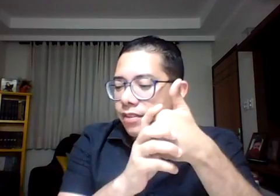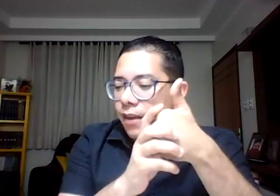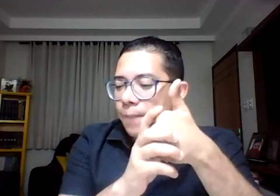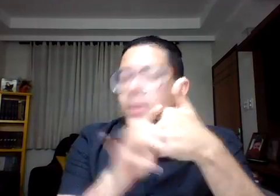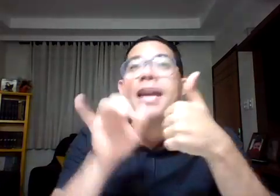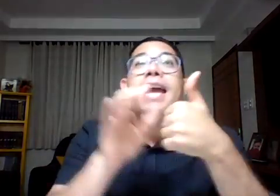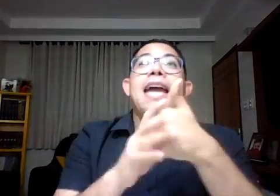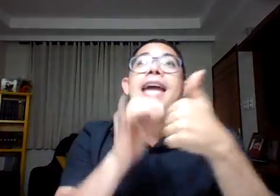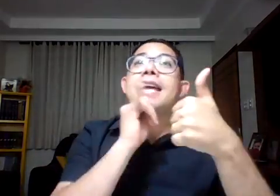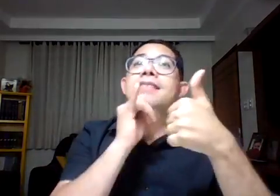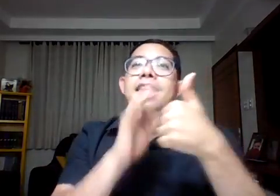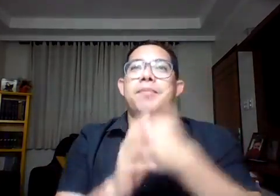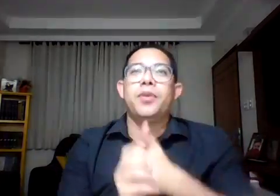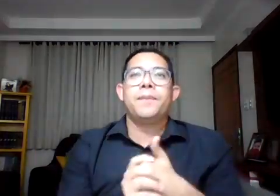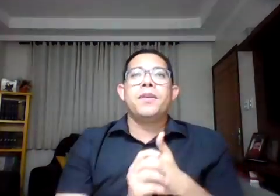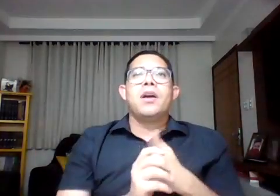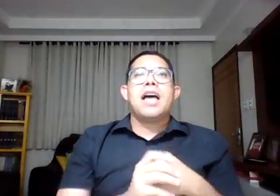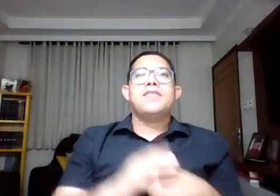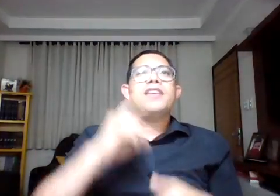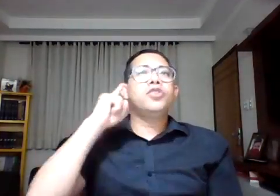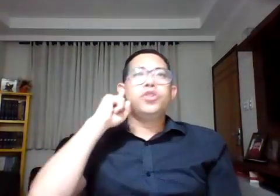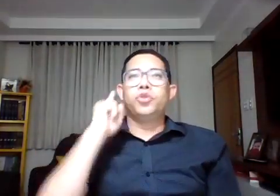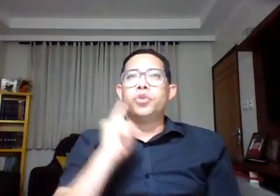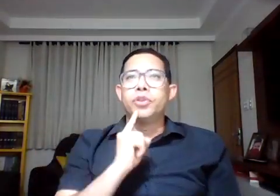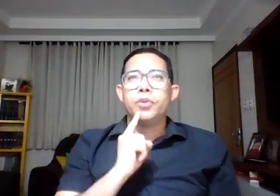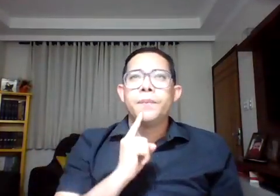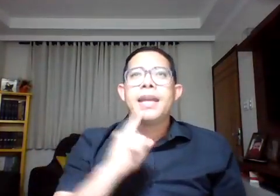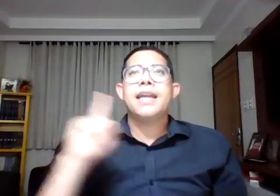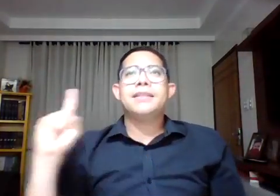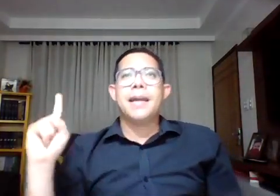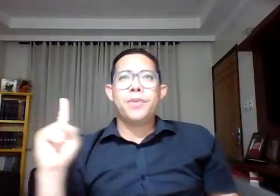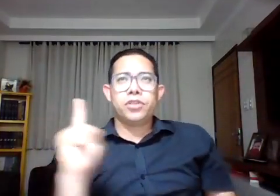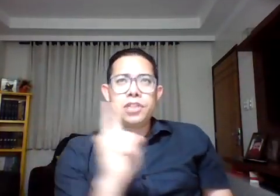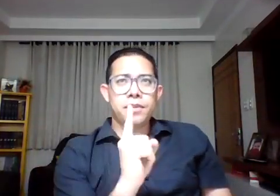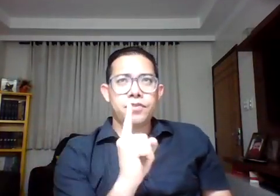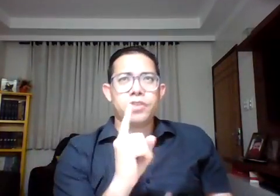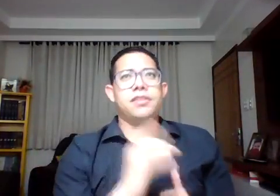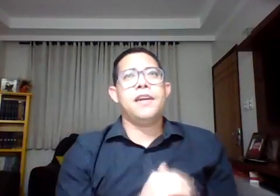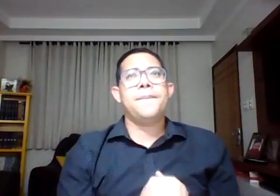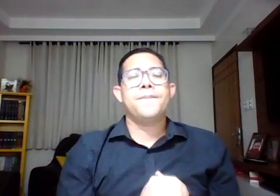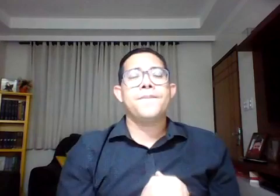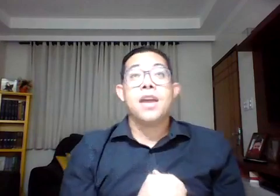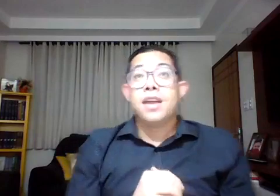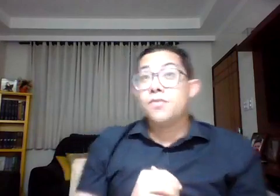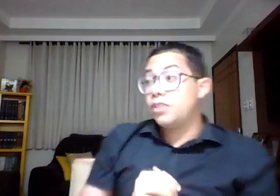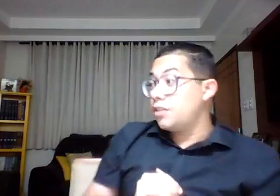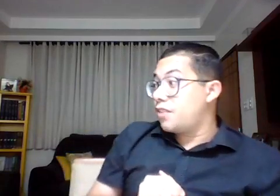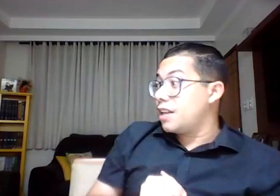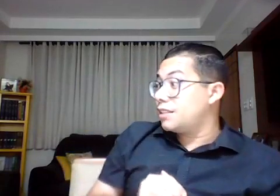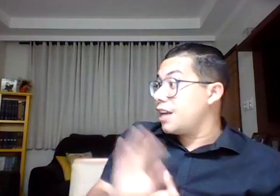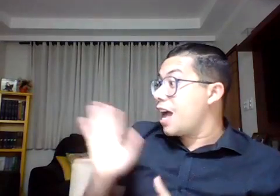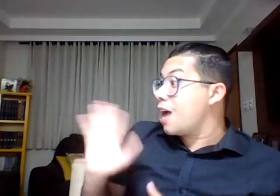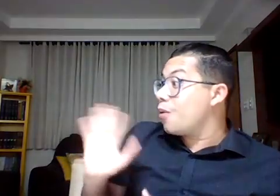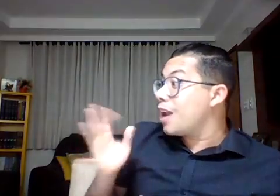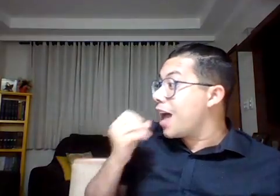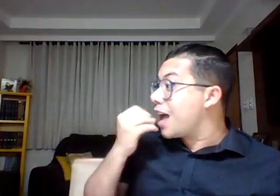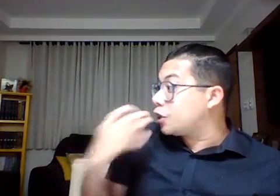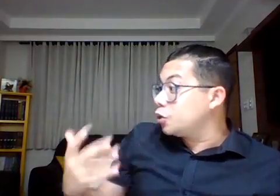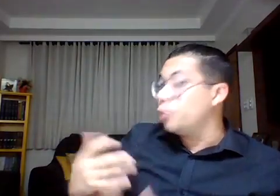esquecer. Exemplo. Às vezes o surdo, ele se aproxima de você e você fala assim, olá, tudo